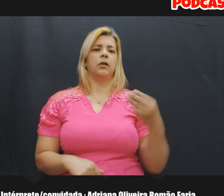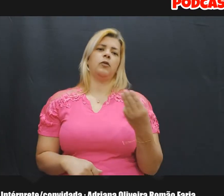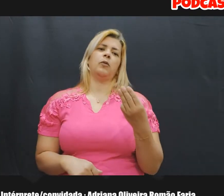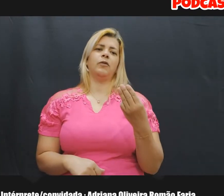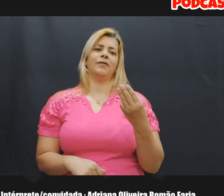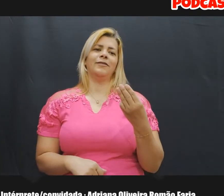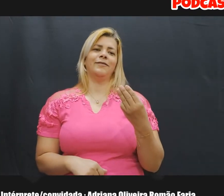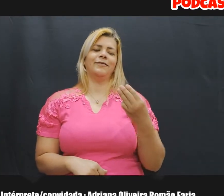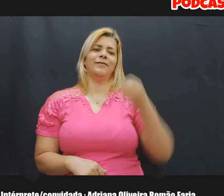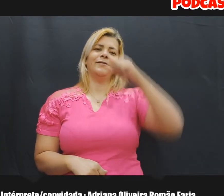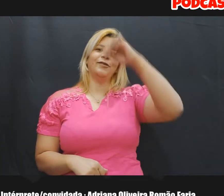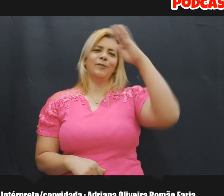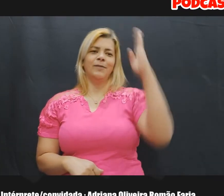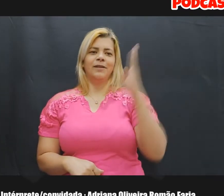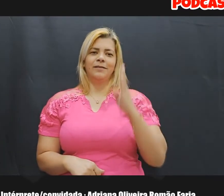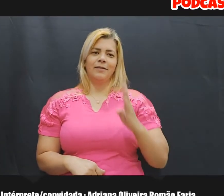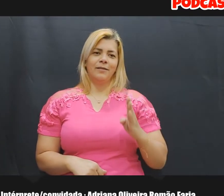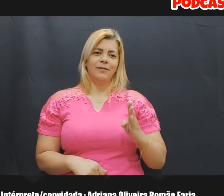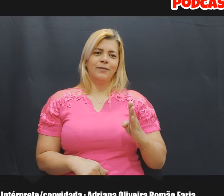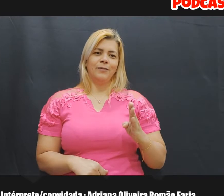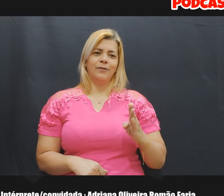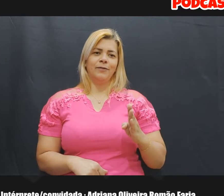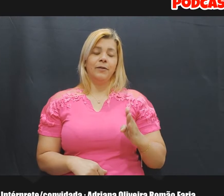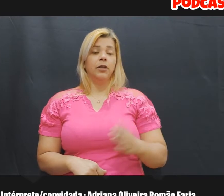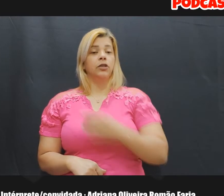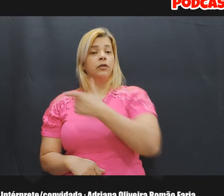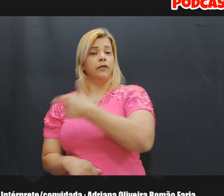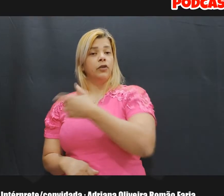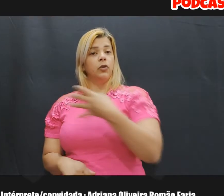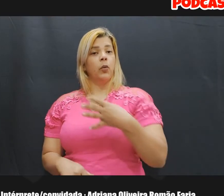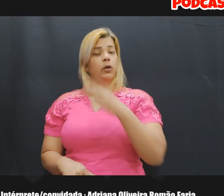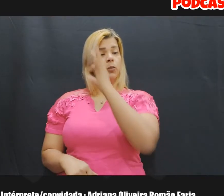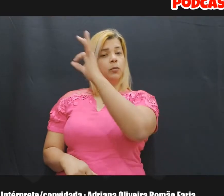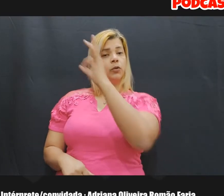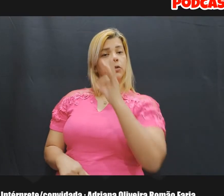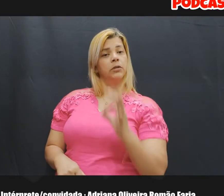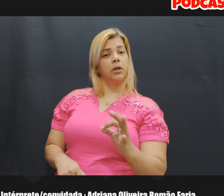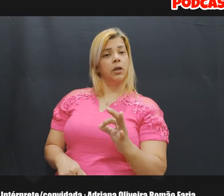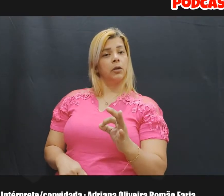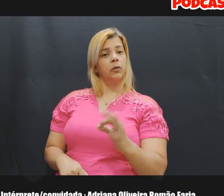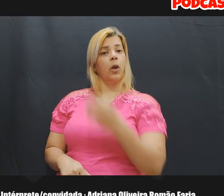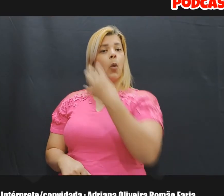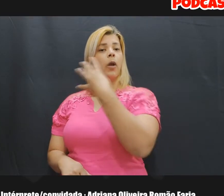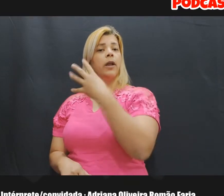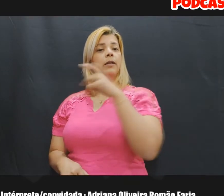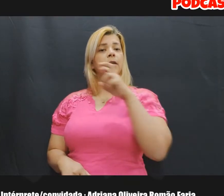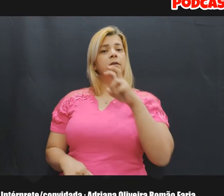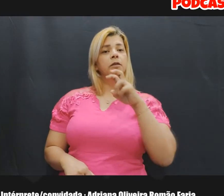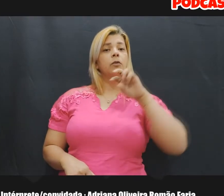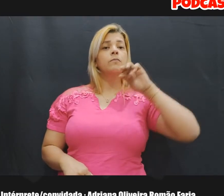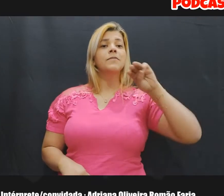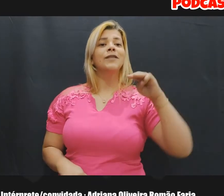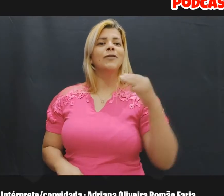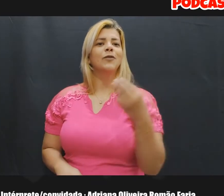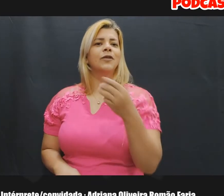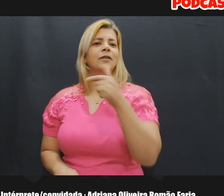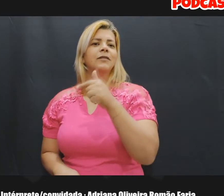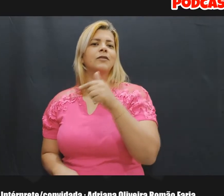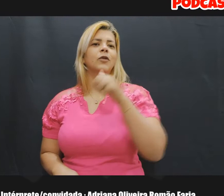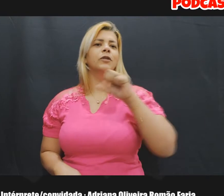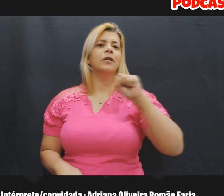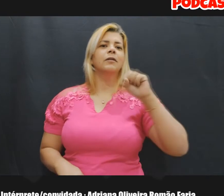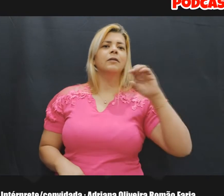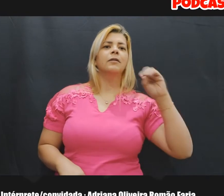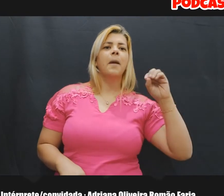de brasileiros. E essa faixa de 24% corresponde a 45 milhões 781 mil